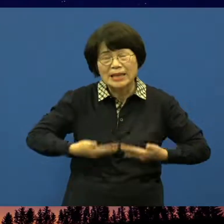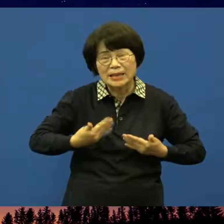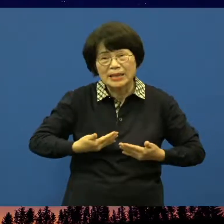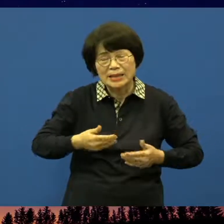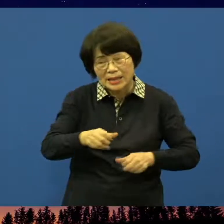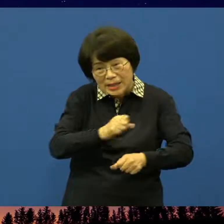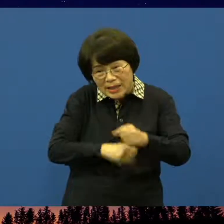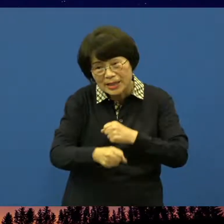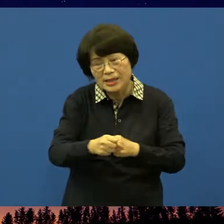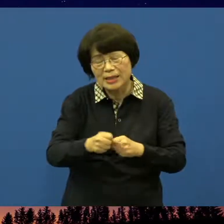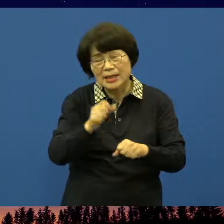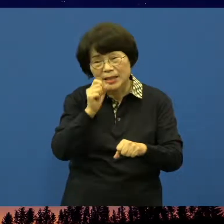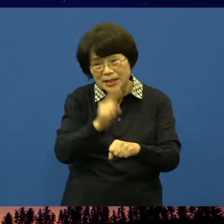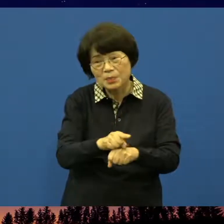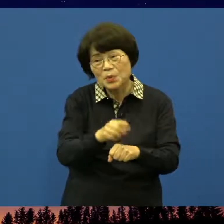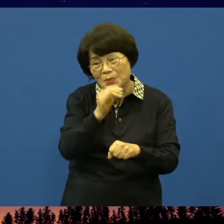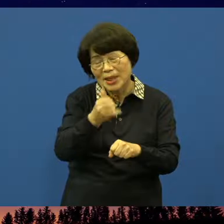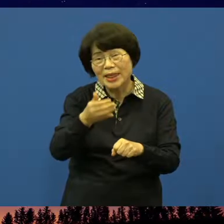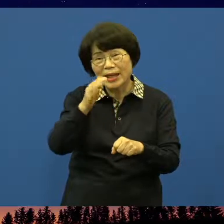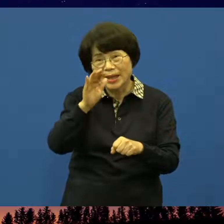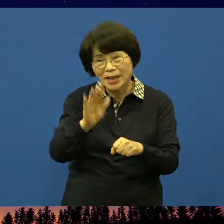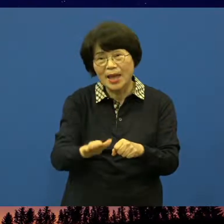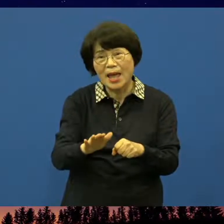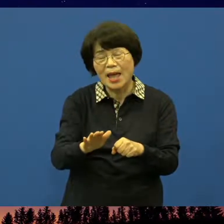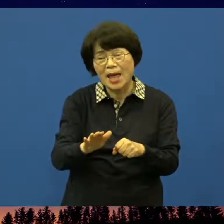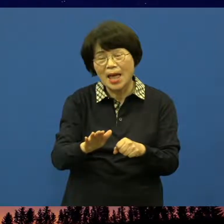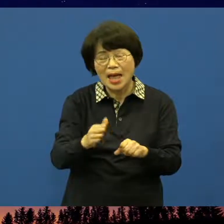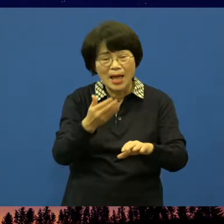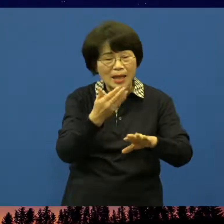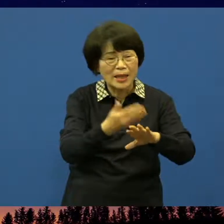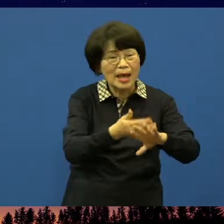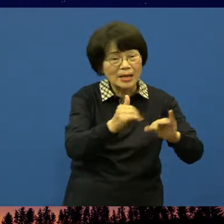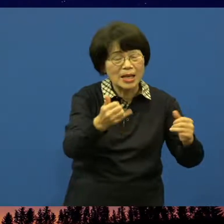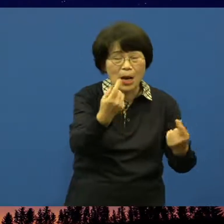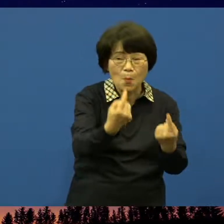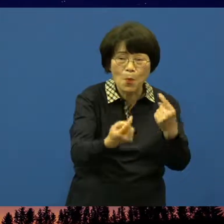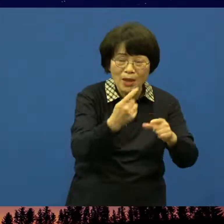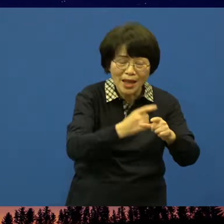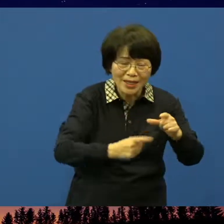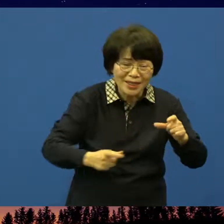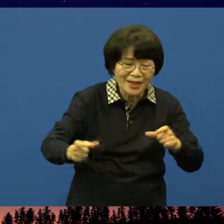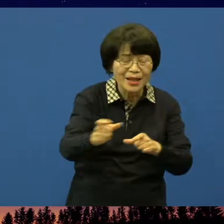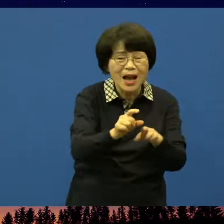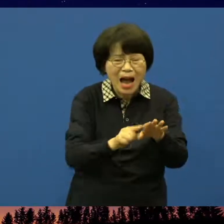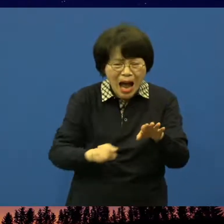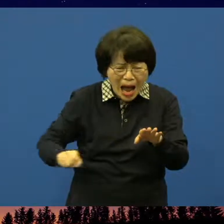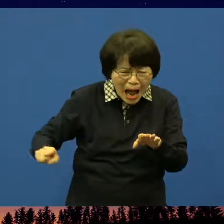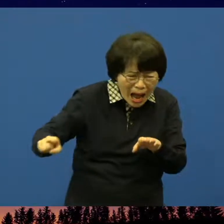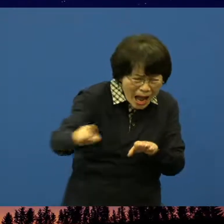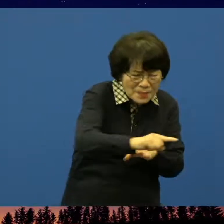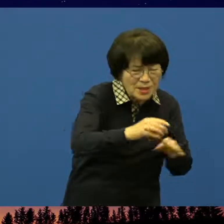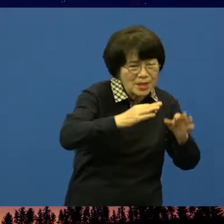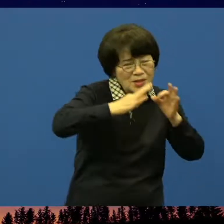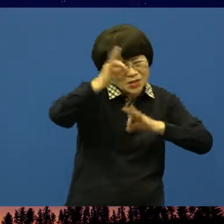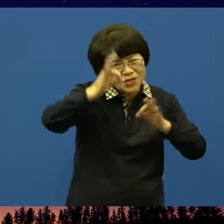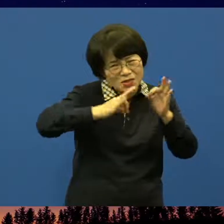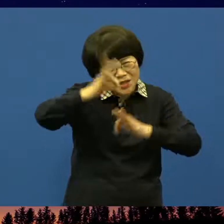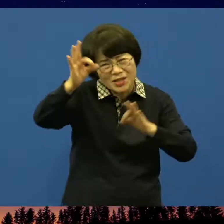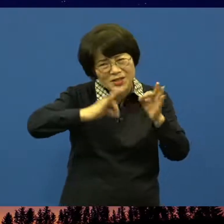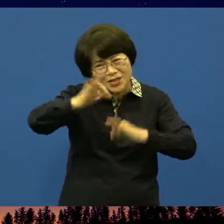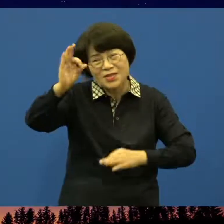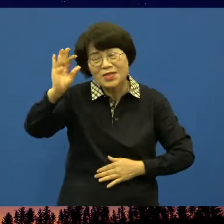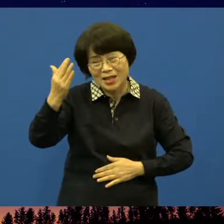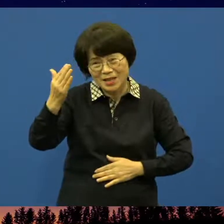적극적이라는 말이죠. 적극적이니까 다른 사람보다 더 한 발 앞서고 이러다 보니까 실수가 또 눈에 띄는 거죠. 근데